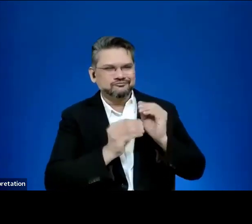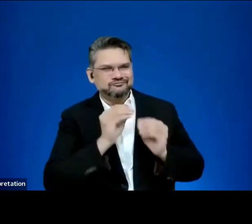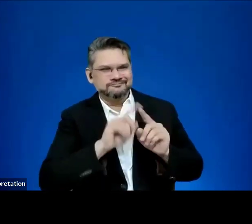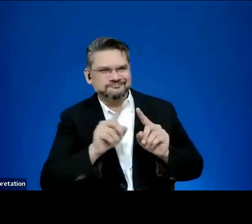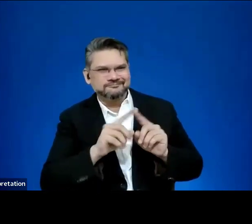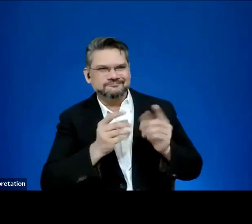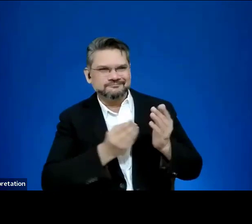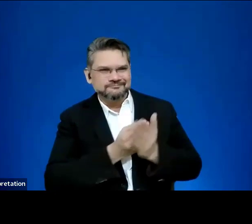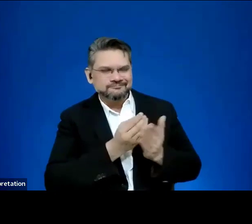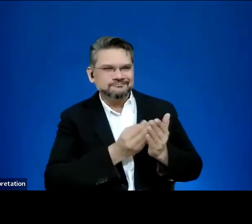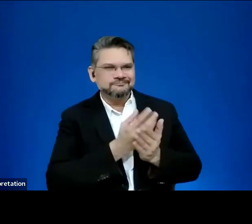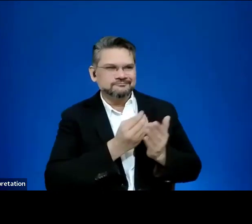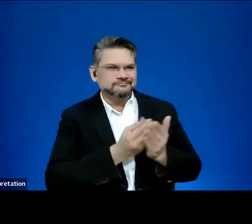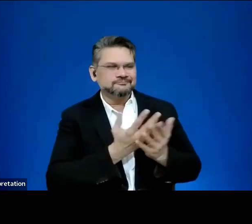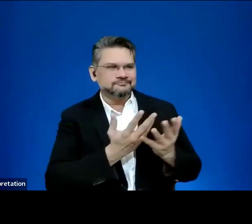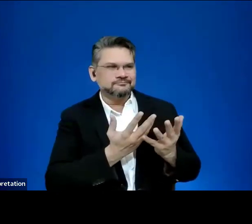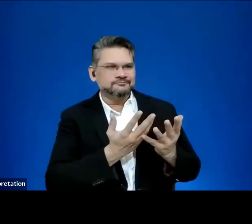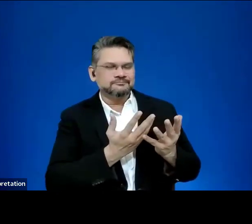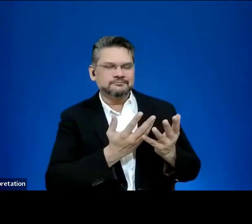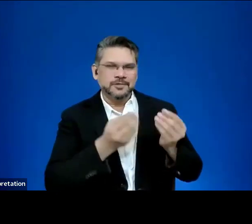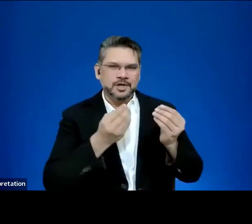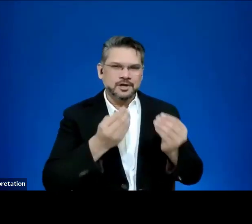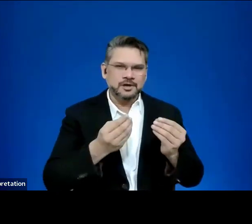而且呢，